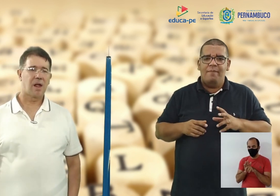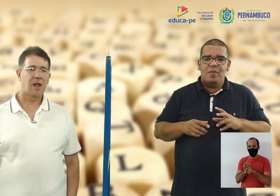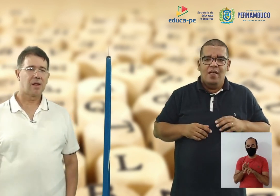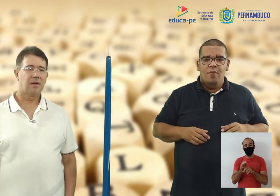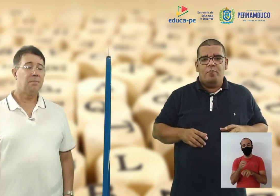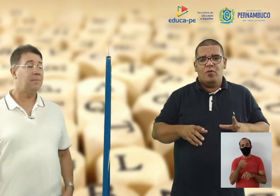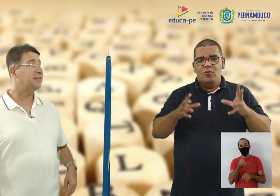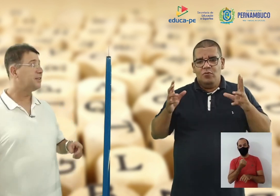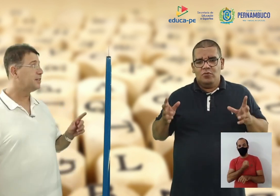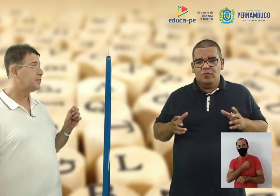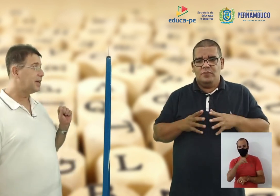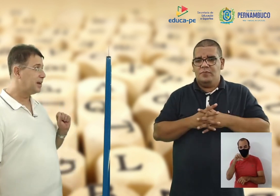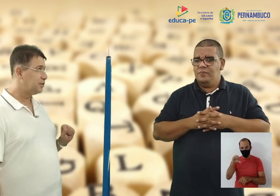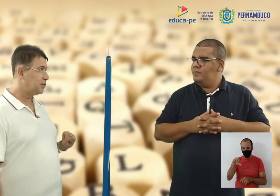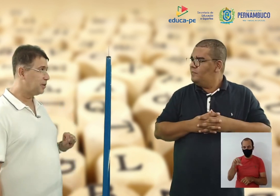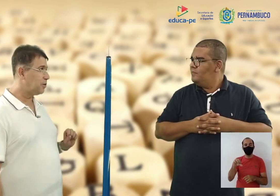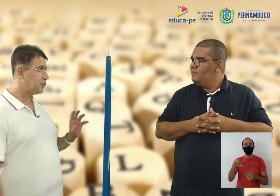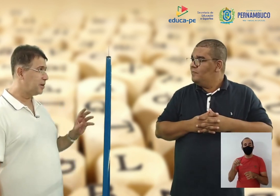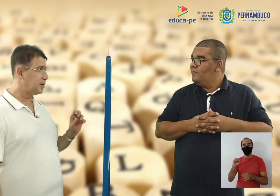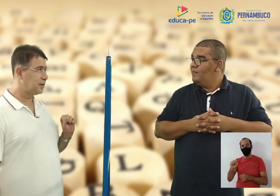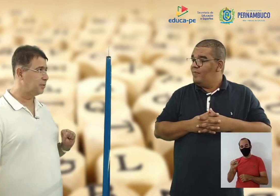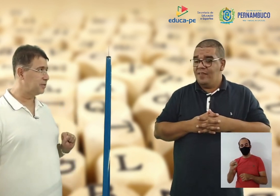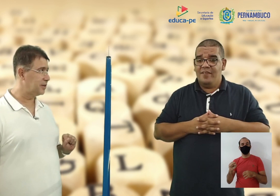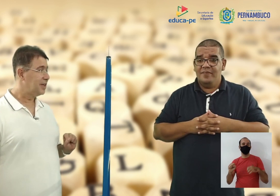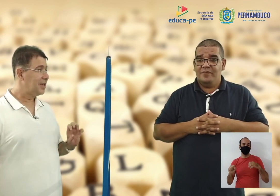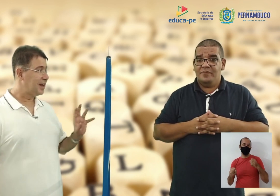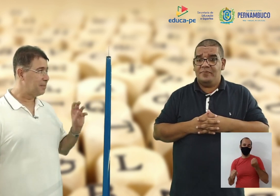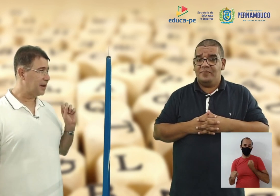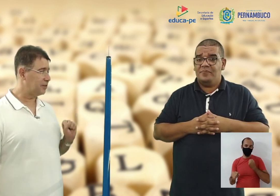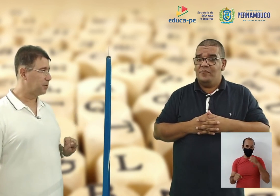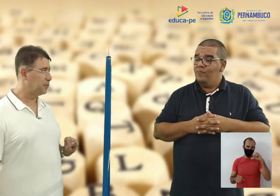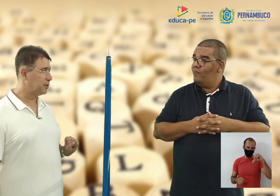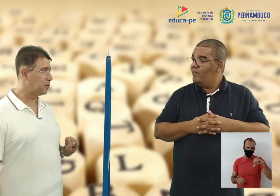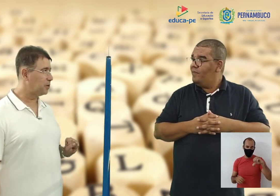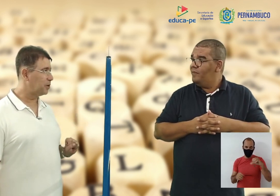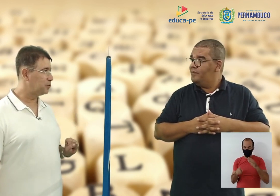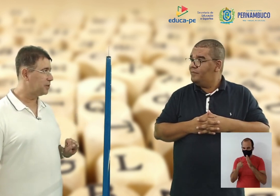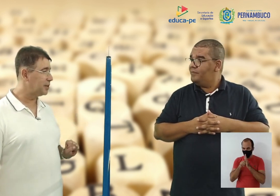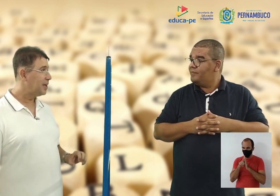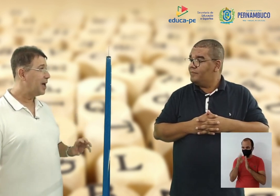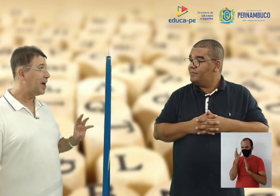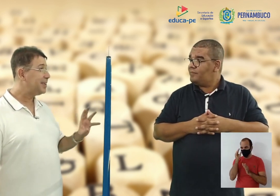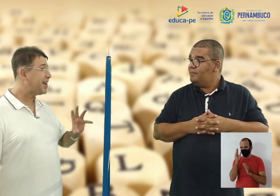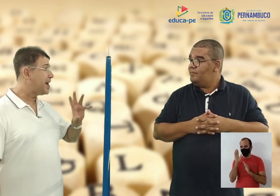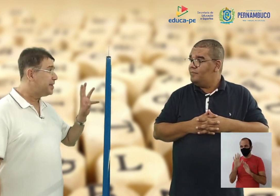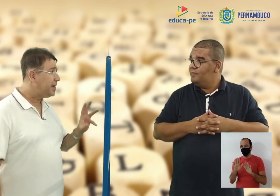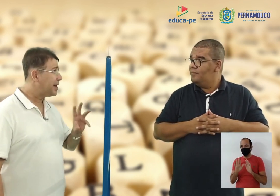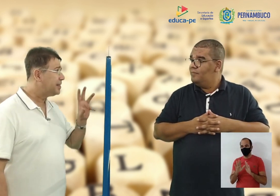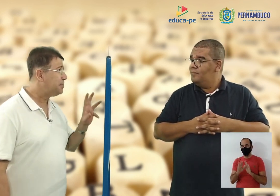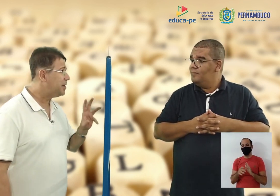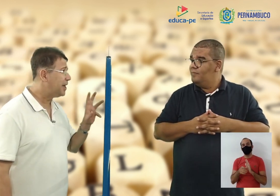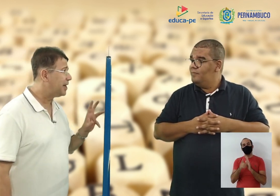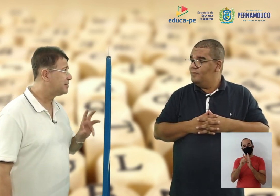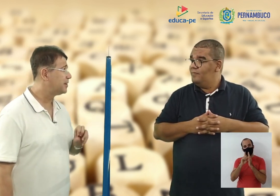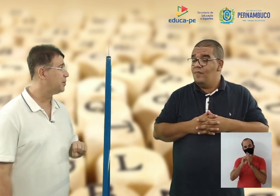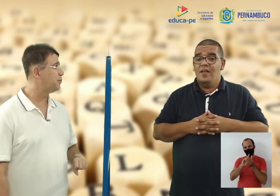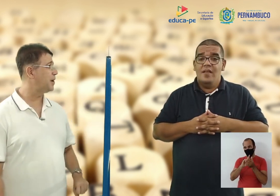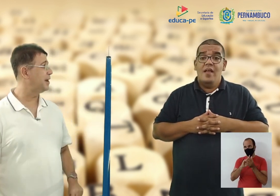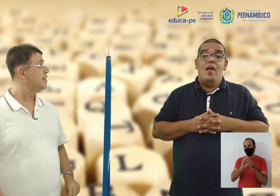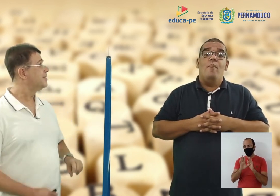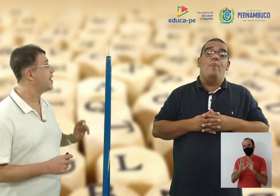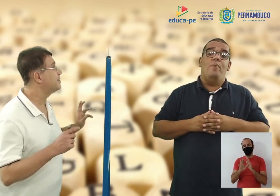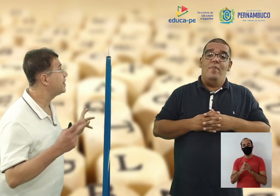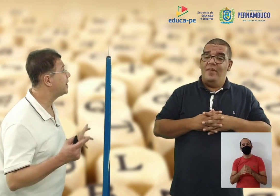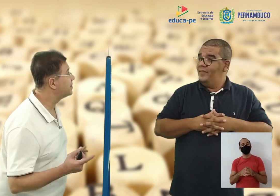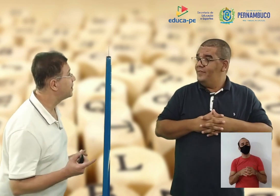9, né? Mas antes da elegia, eu gostaria que você lembrasse, professor, ao nosso estudante, que academia é essa que eu